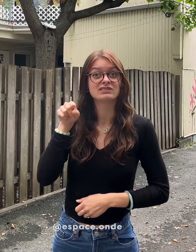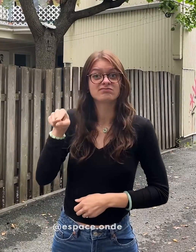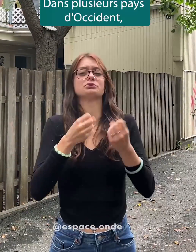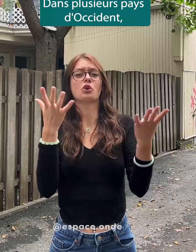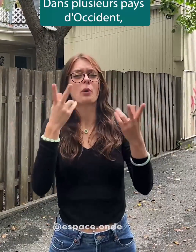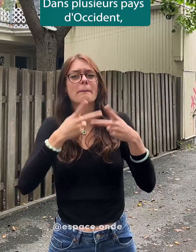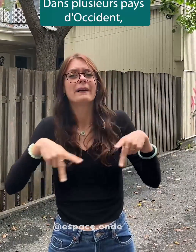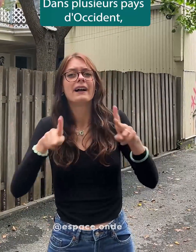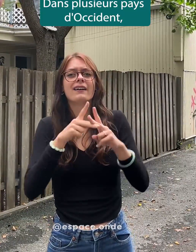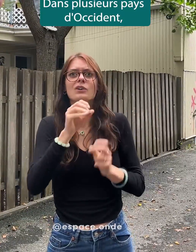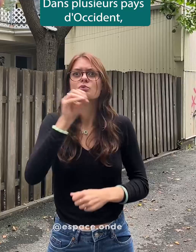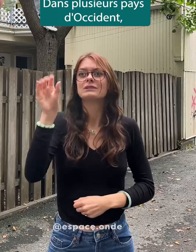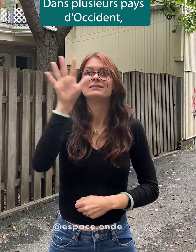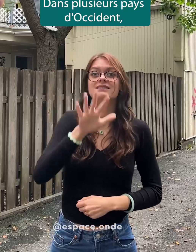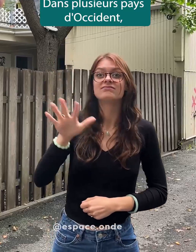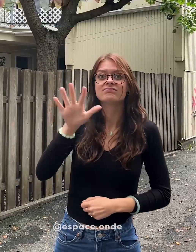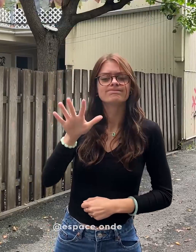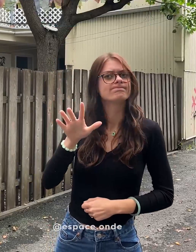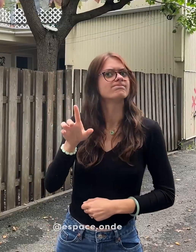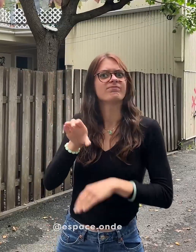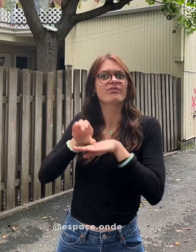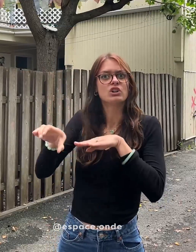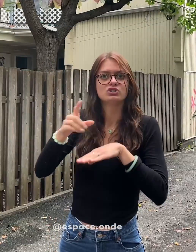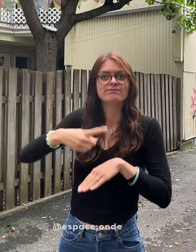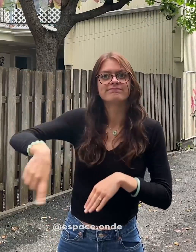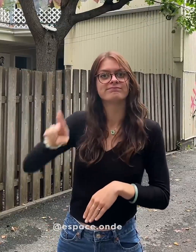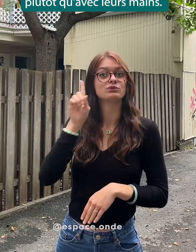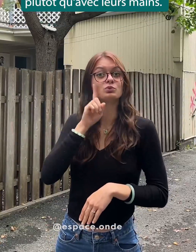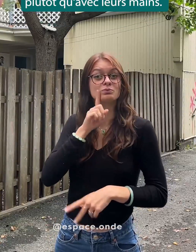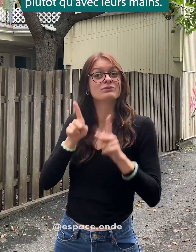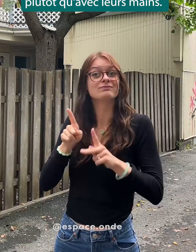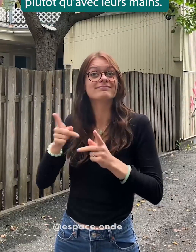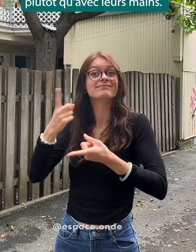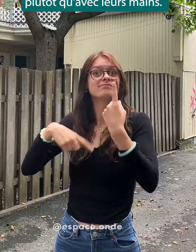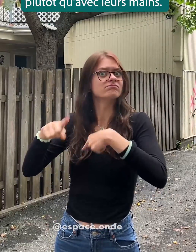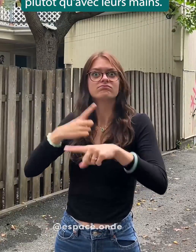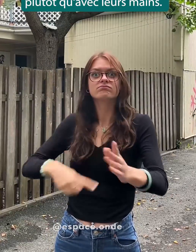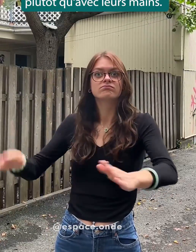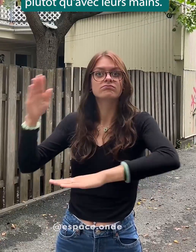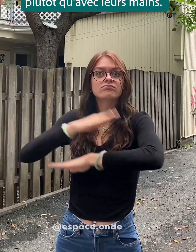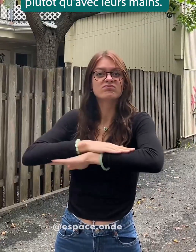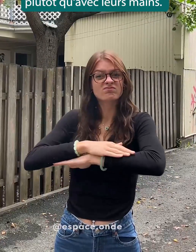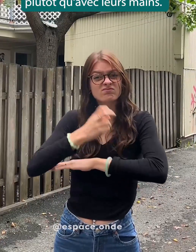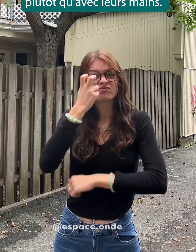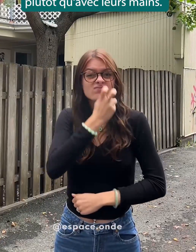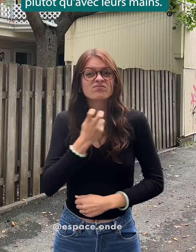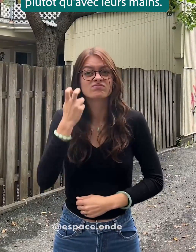Dans plusieurs pays d'Occident, les sourds étaient forcés de communiquer avec leur bouche plutôt qu'avec leurs mains.